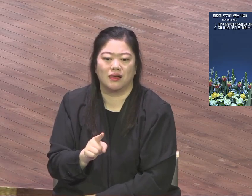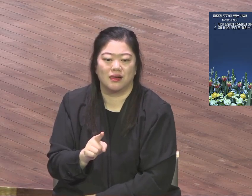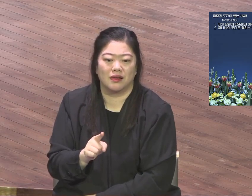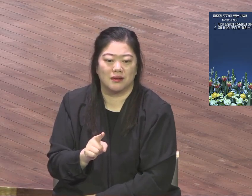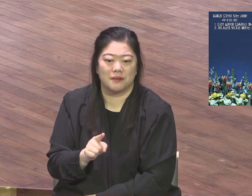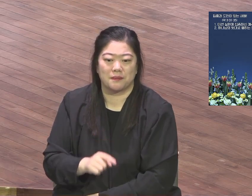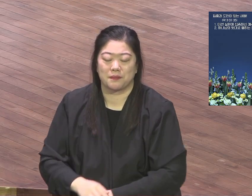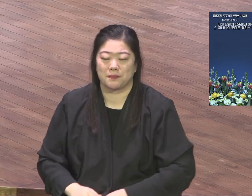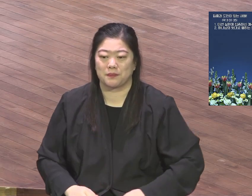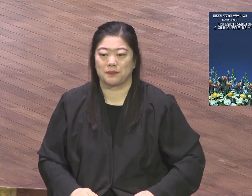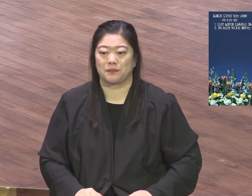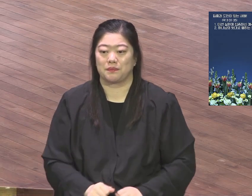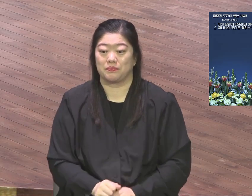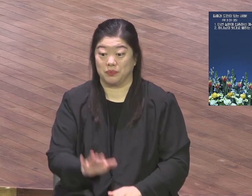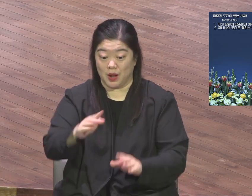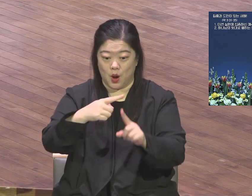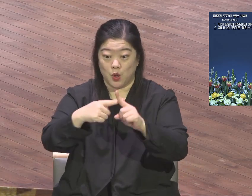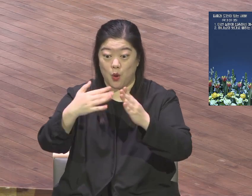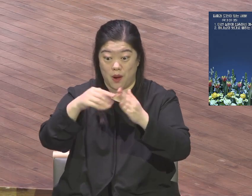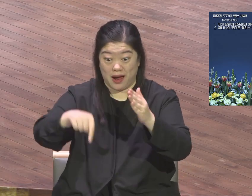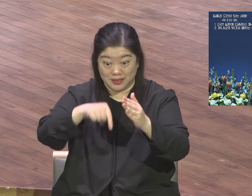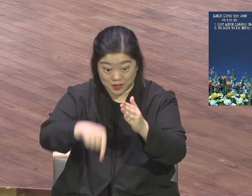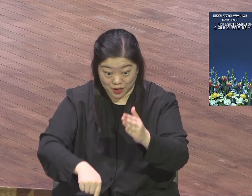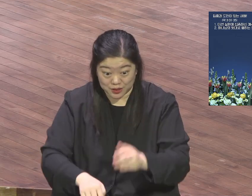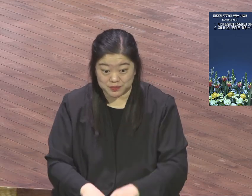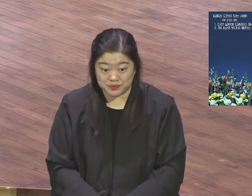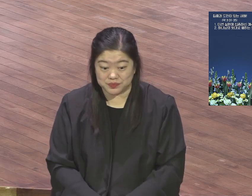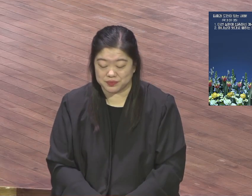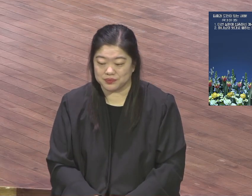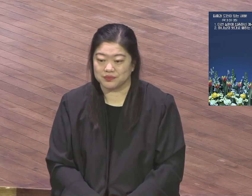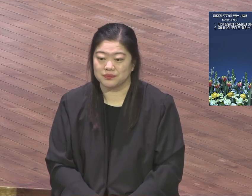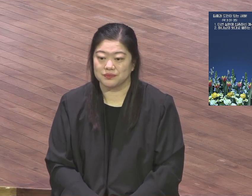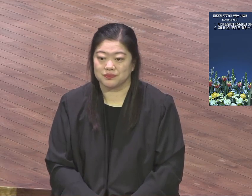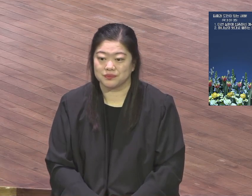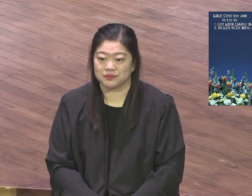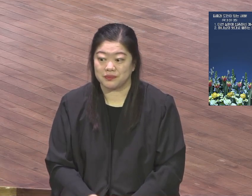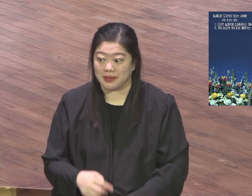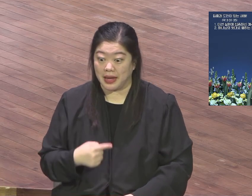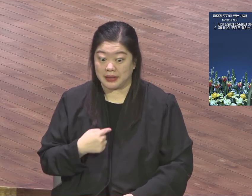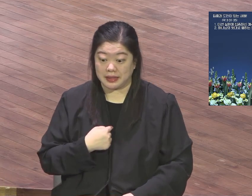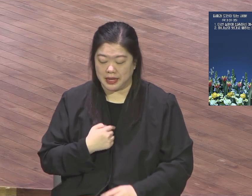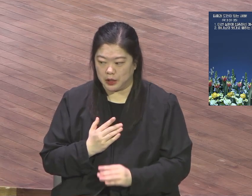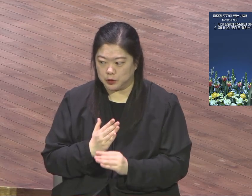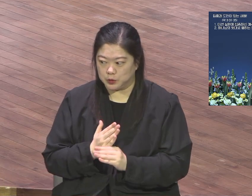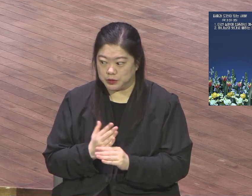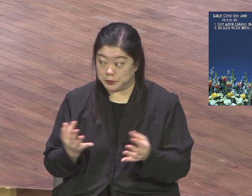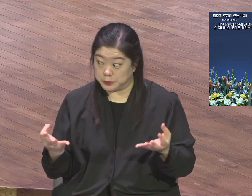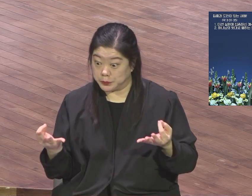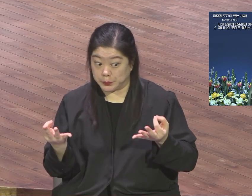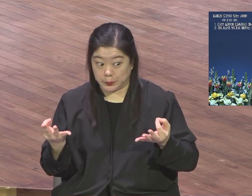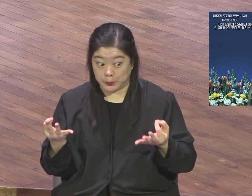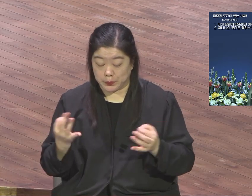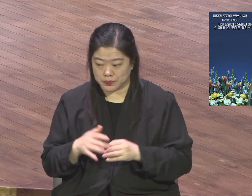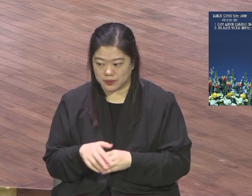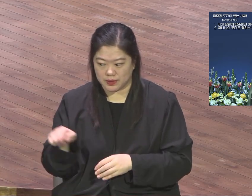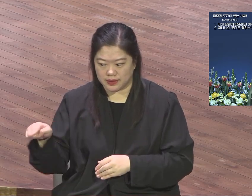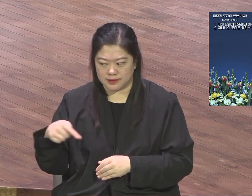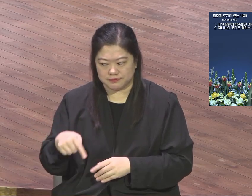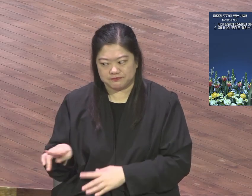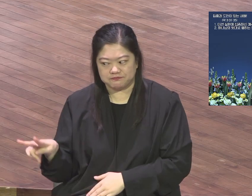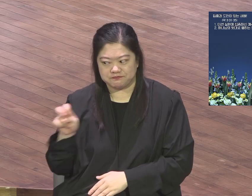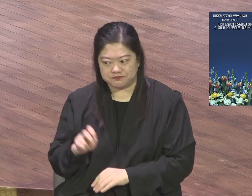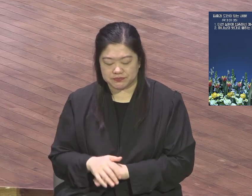안에서 여름 다니면서 신학생 하면서 맨날 내 육신의 내 가족만 생각하고 그 수준 못